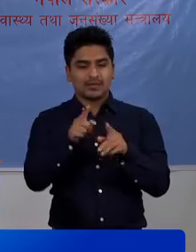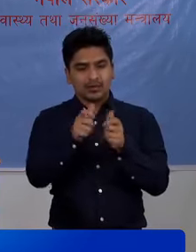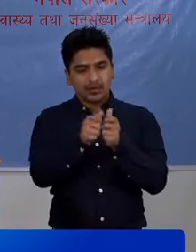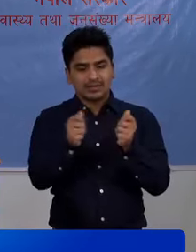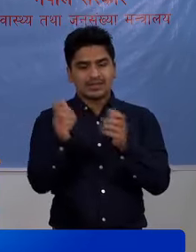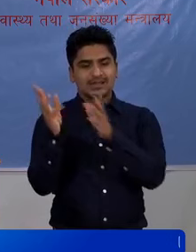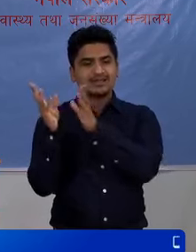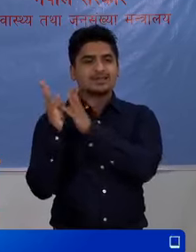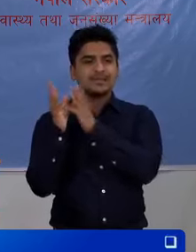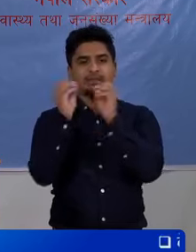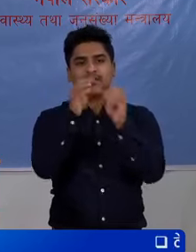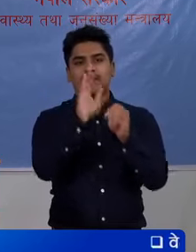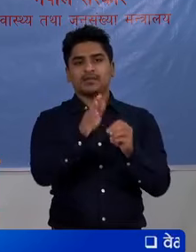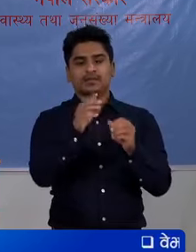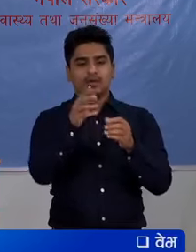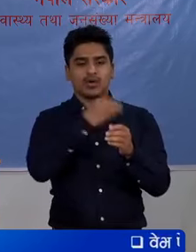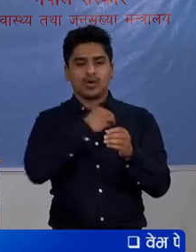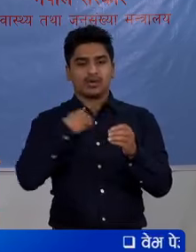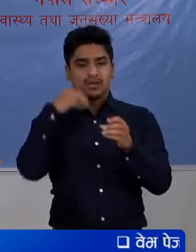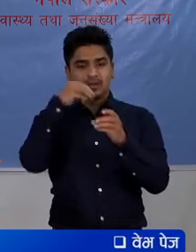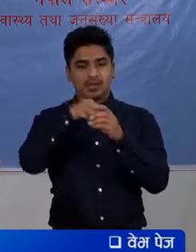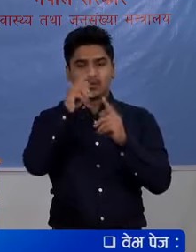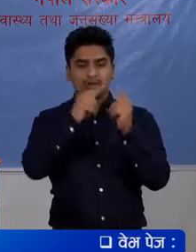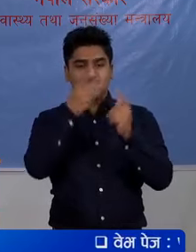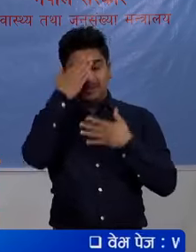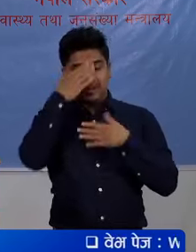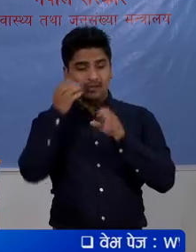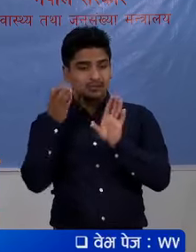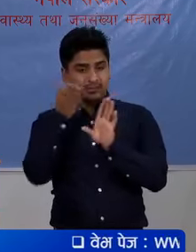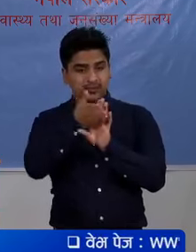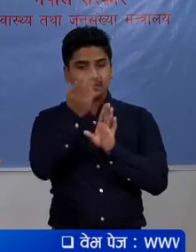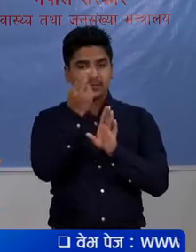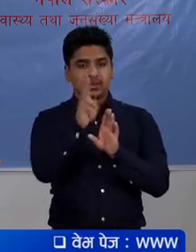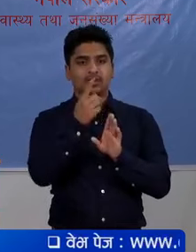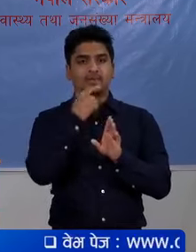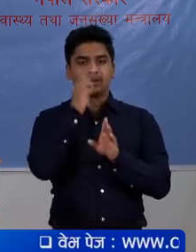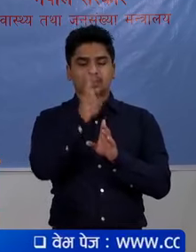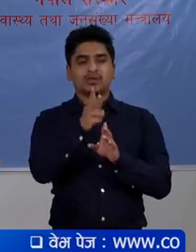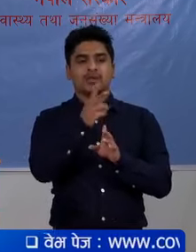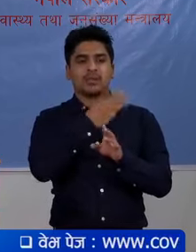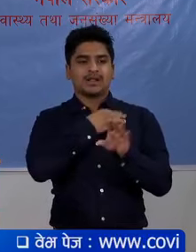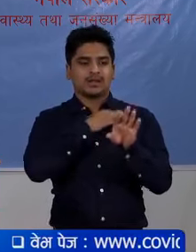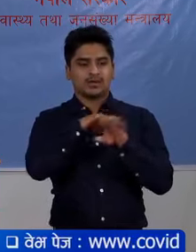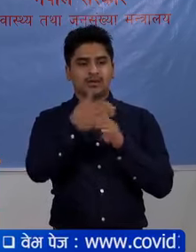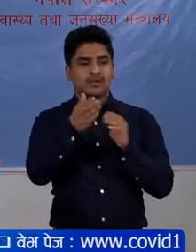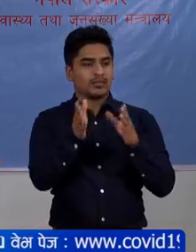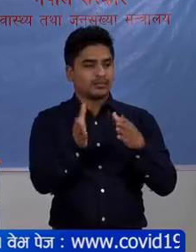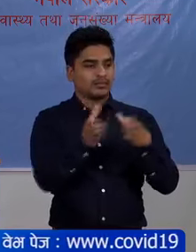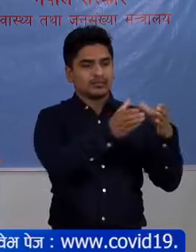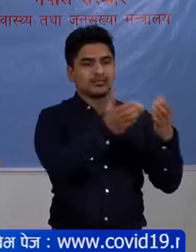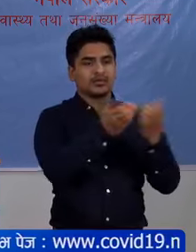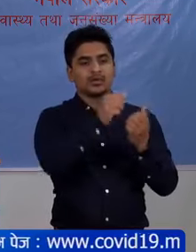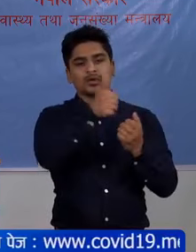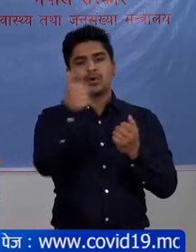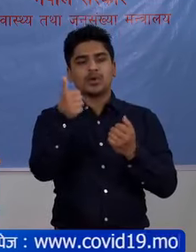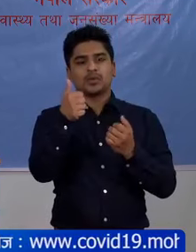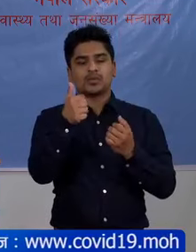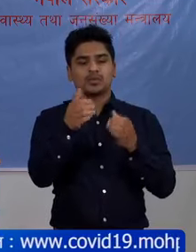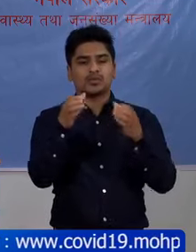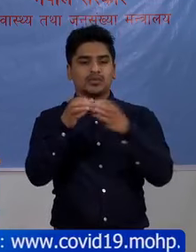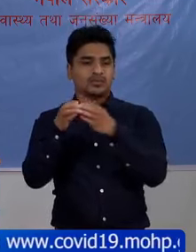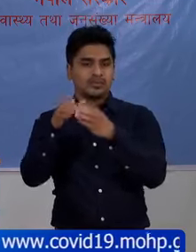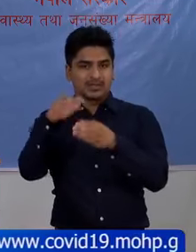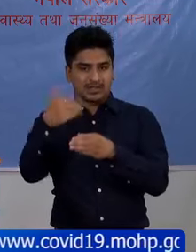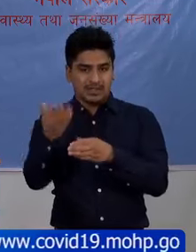ताकी अस्पताल वितर कुणे इसंक्रमण छीरी हाले बने तो जन्सक्ति लाए क्वारेंटाया पढ़ाया और को ग्रूप अप जन्सक्ति जुन